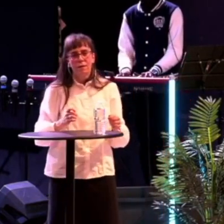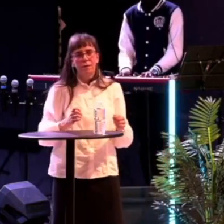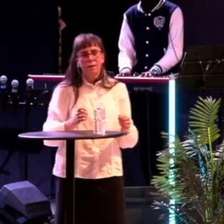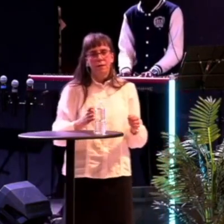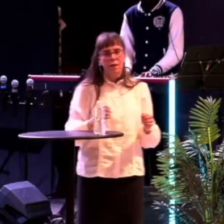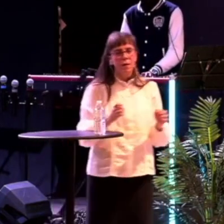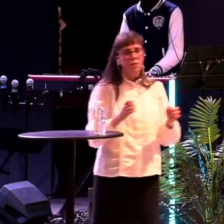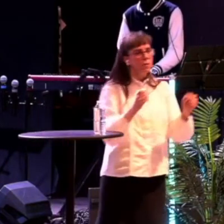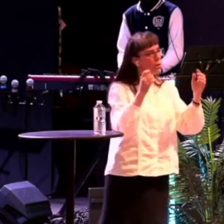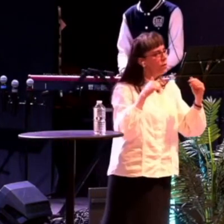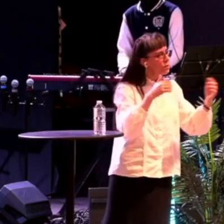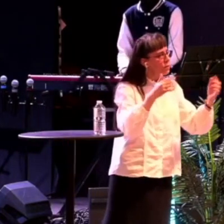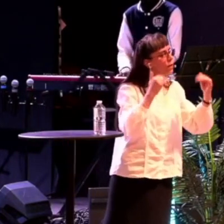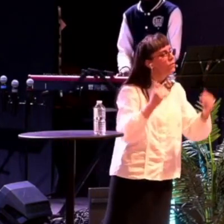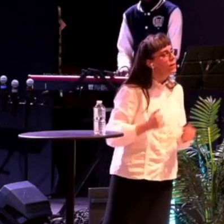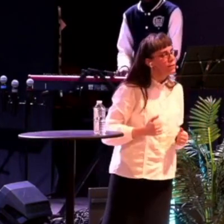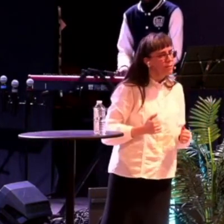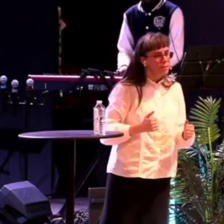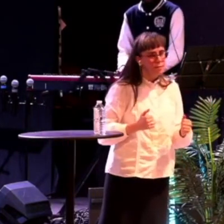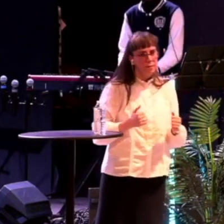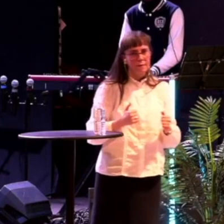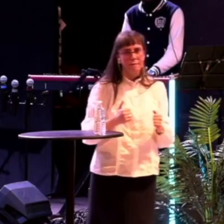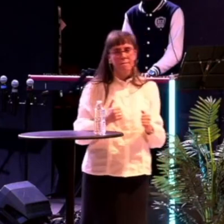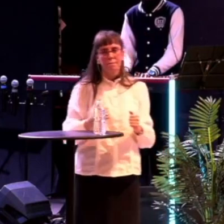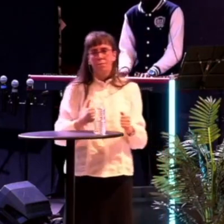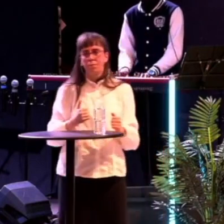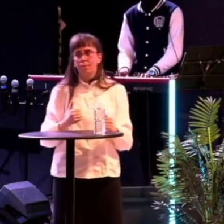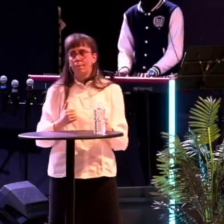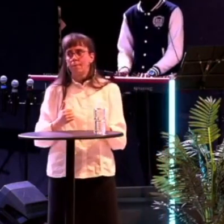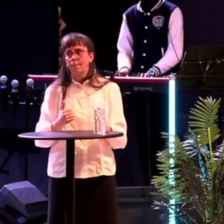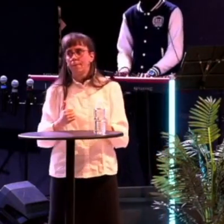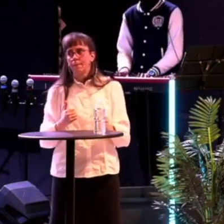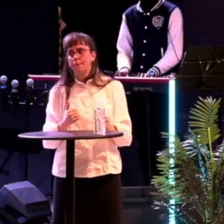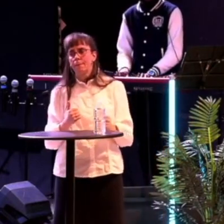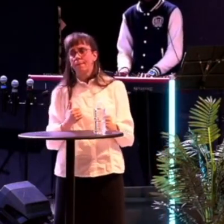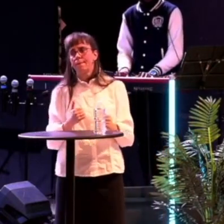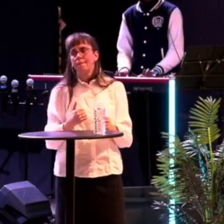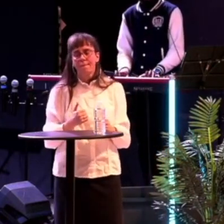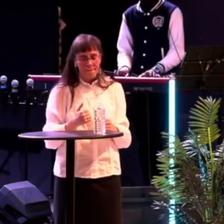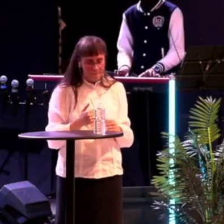des rois et seigneur des seigneurs. He's going to come as king of kings. Mais la Bible nous dit que...